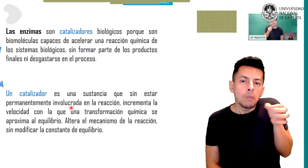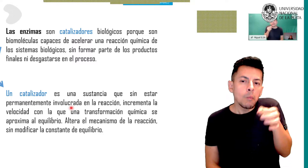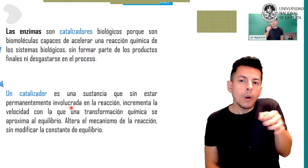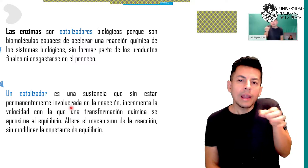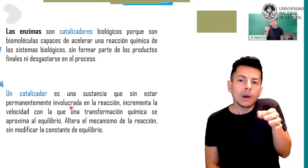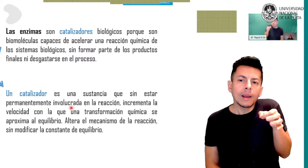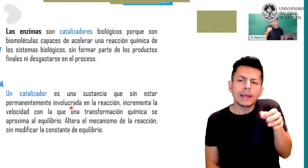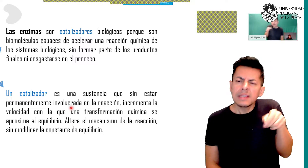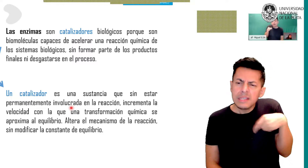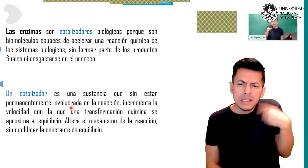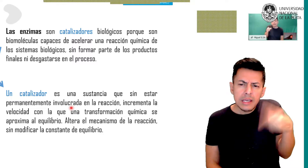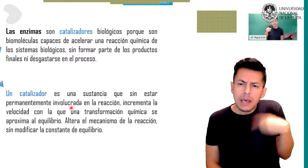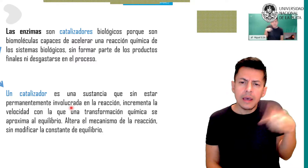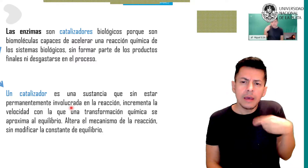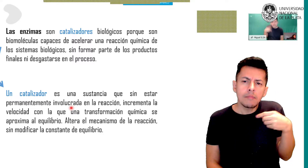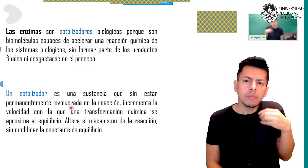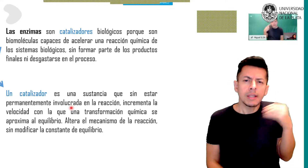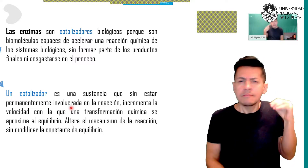pero sí que